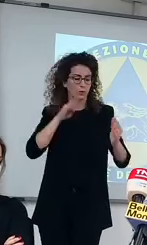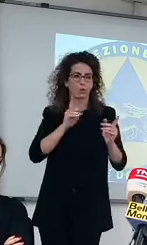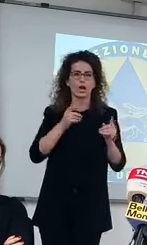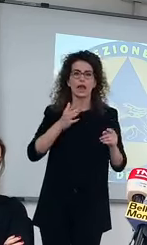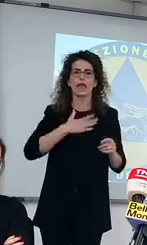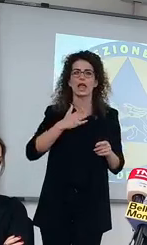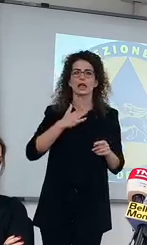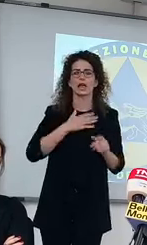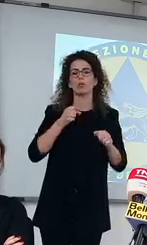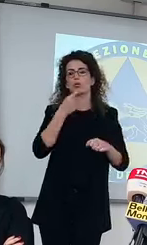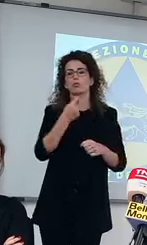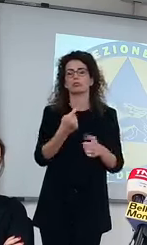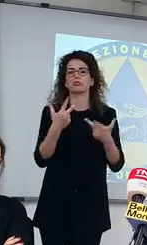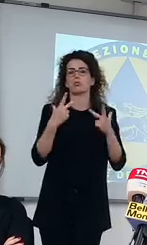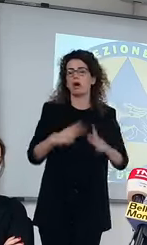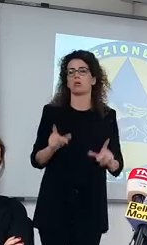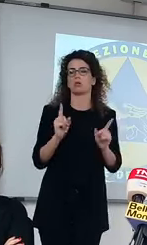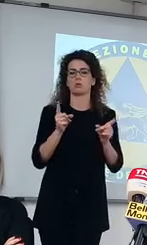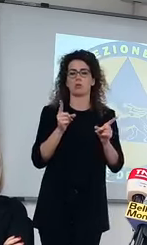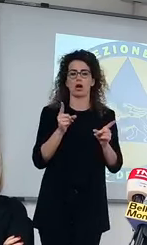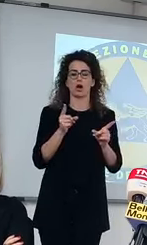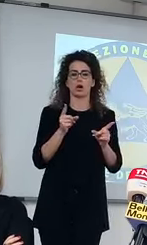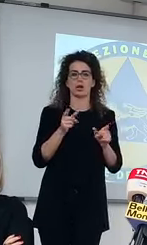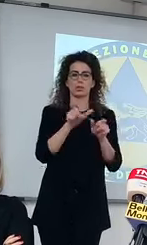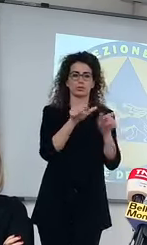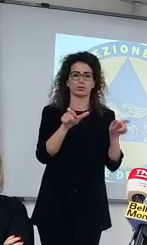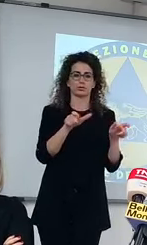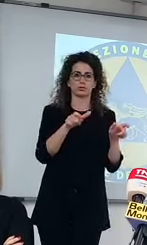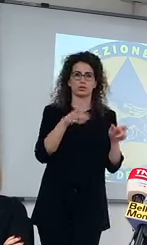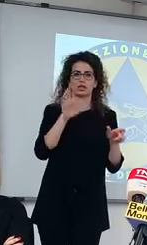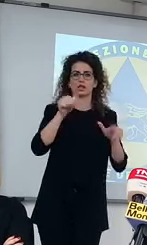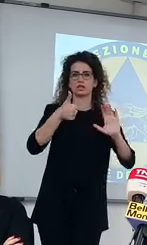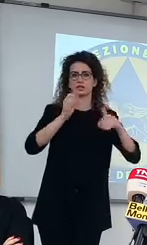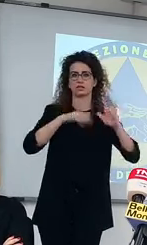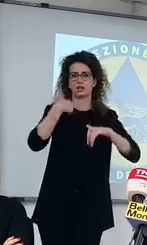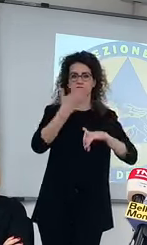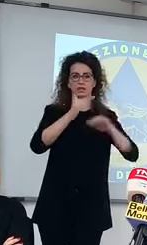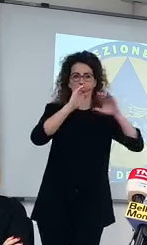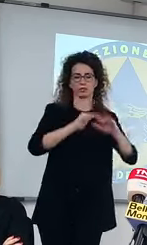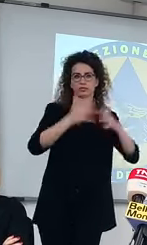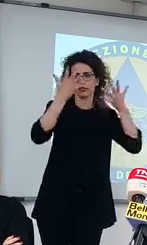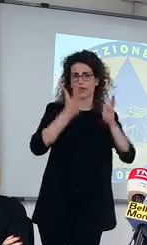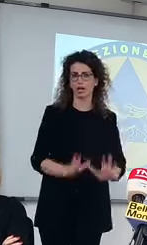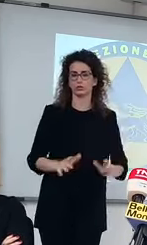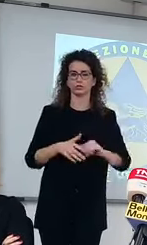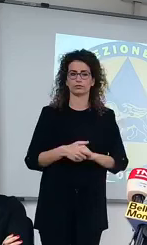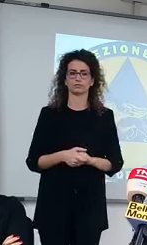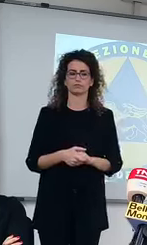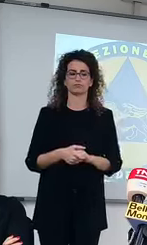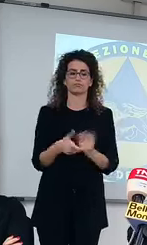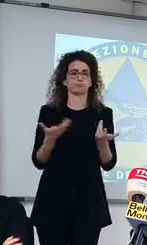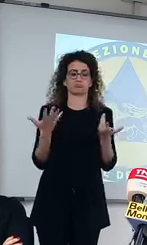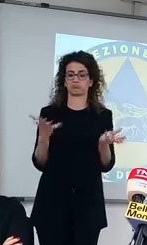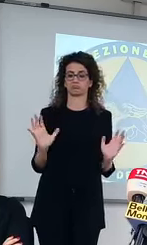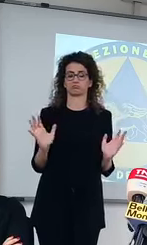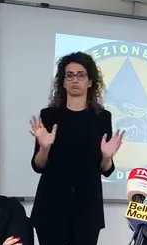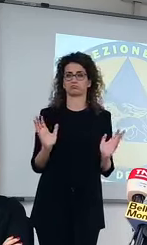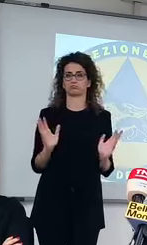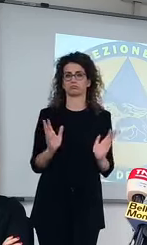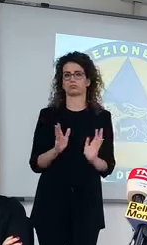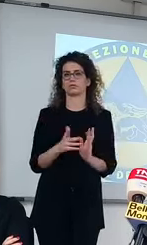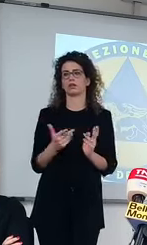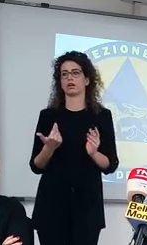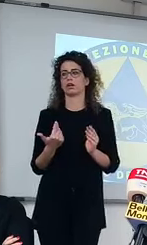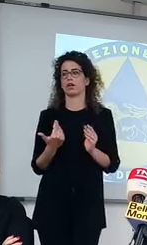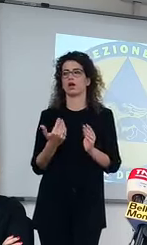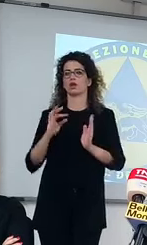dire con tranquillità che la messa in sicurezza degli over 60 è avvenuta. Tutto qua adesso, siccome ogni giorno